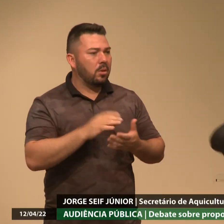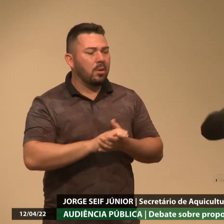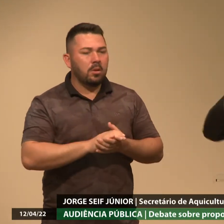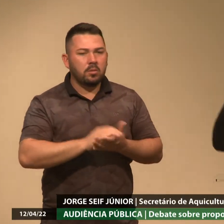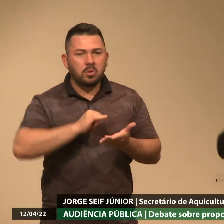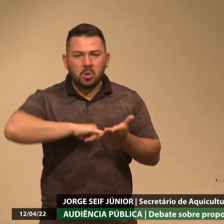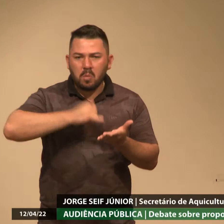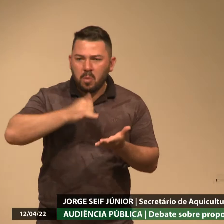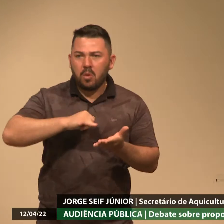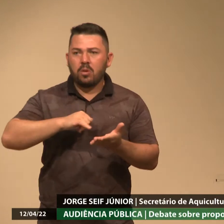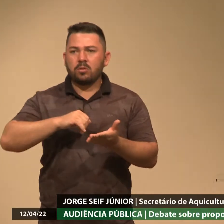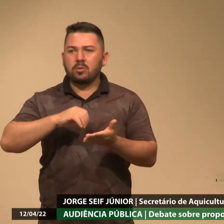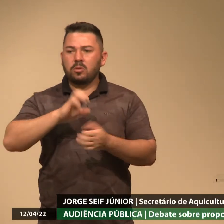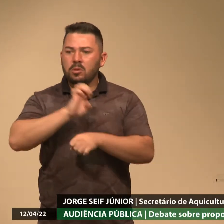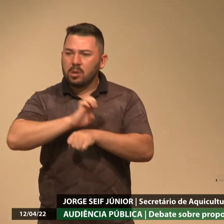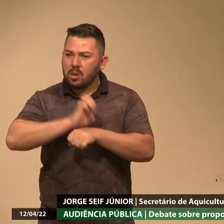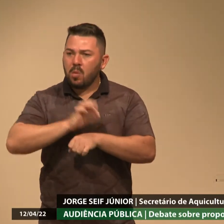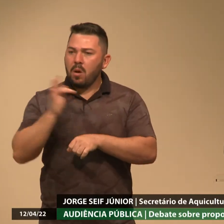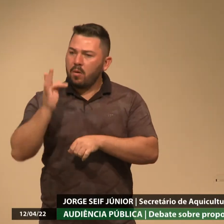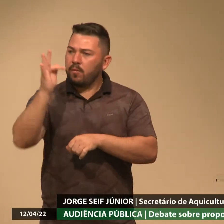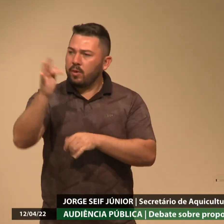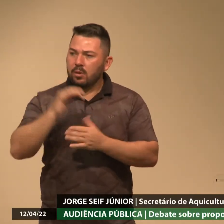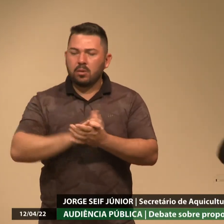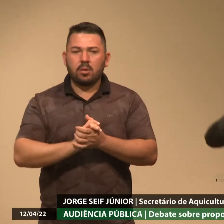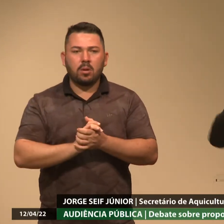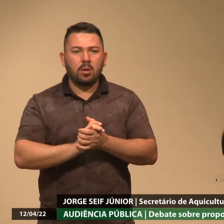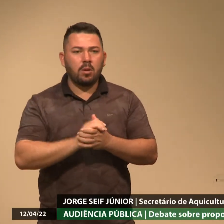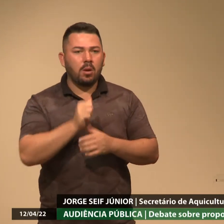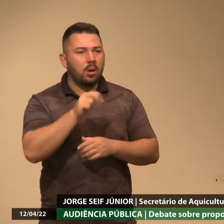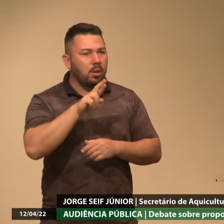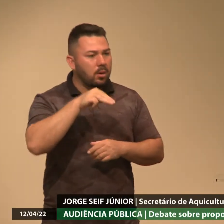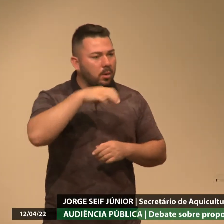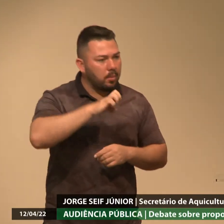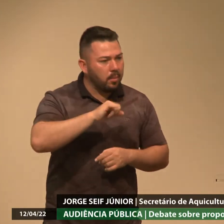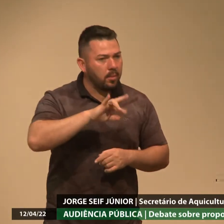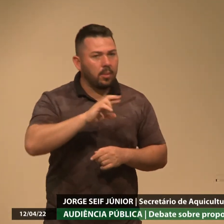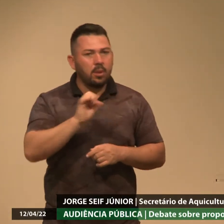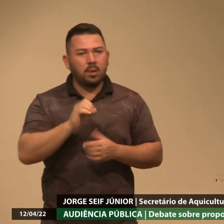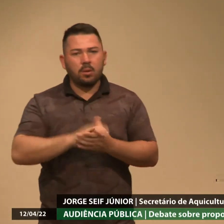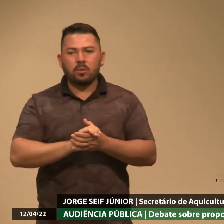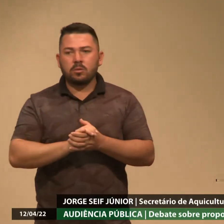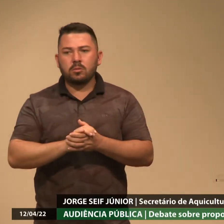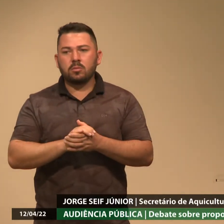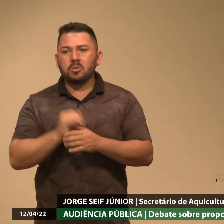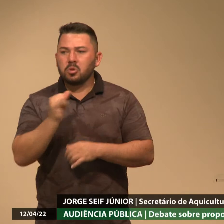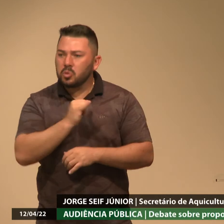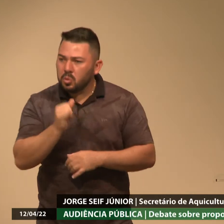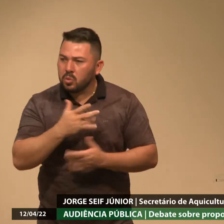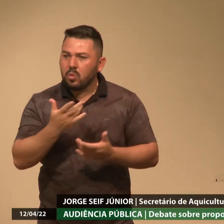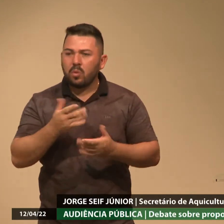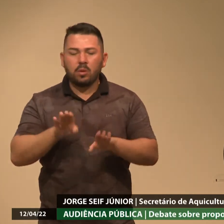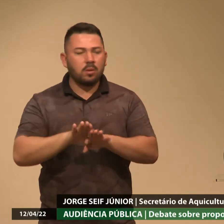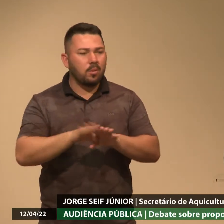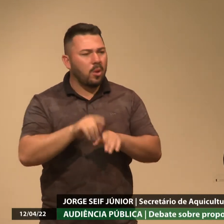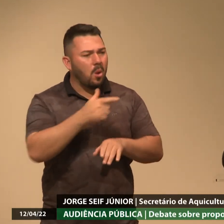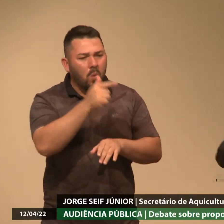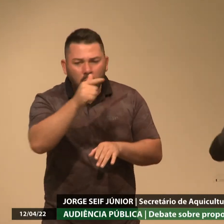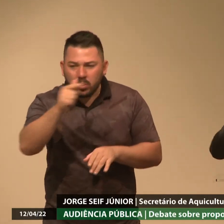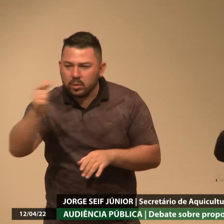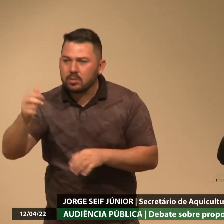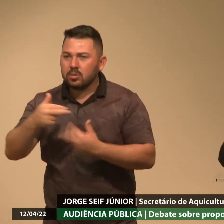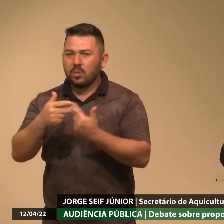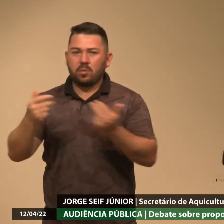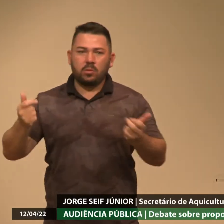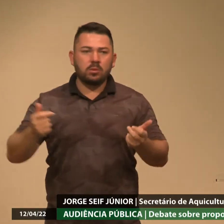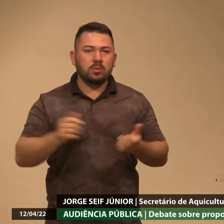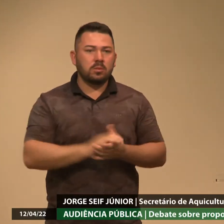municipais o estaduais federais armeiros instrutores paintball E tantas outras coisas